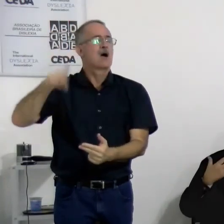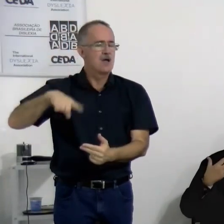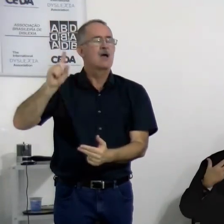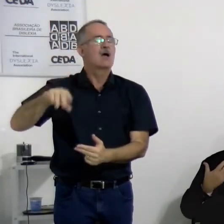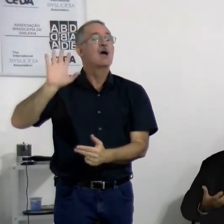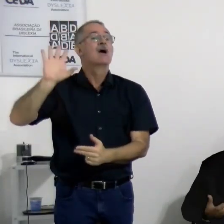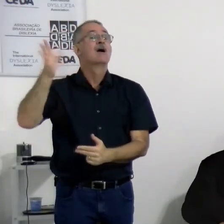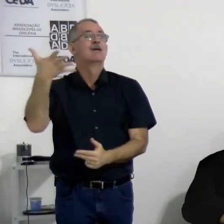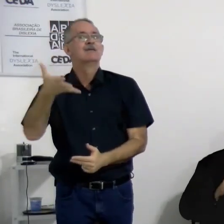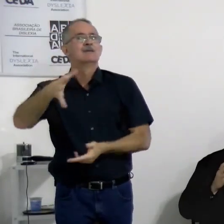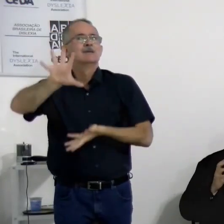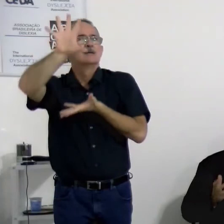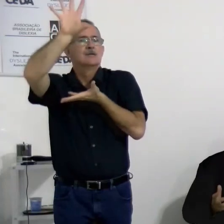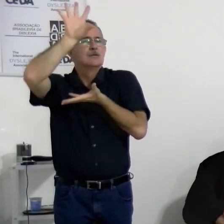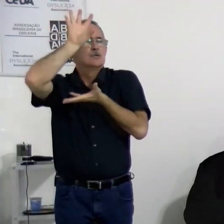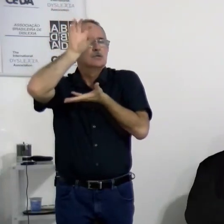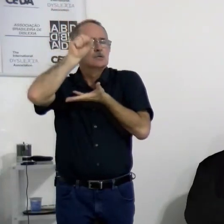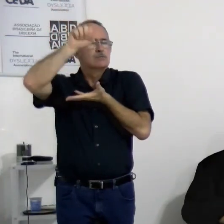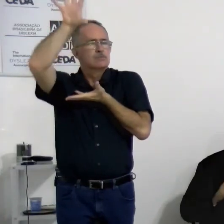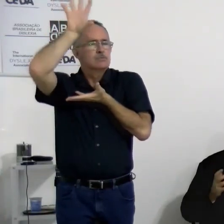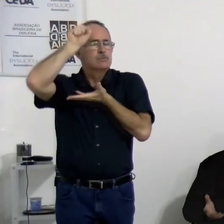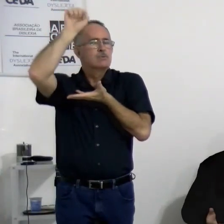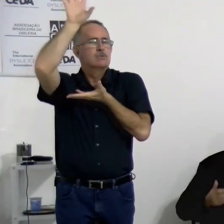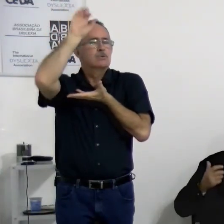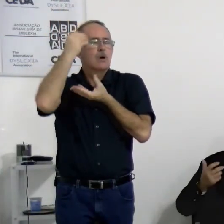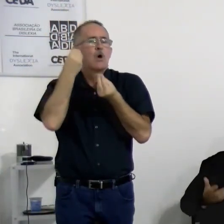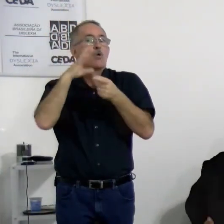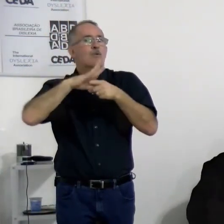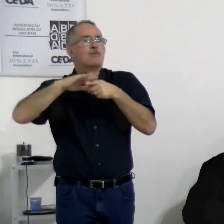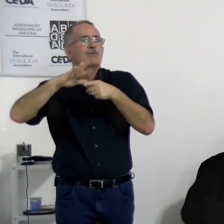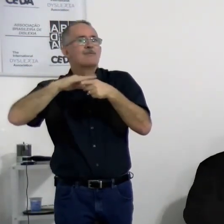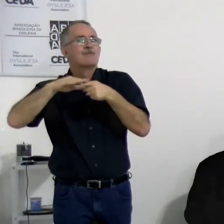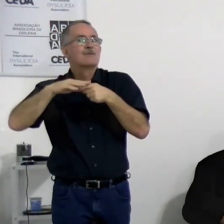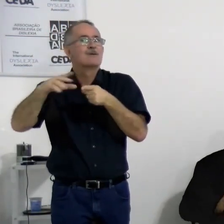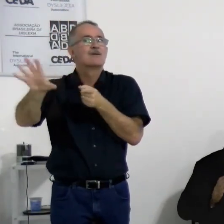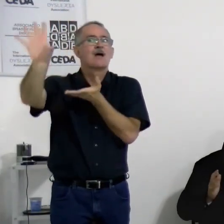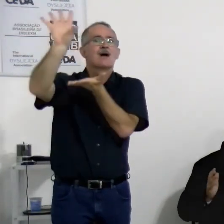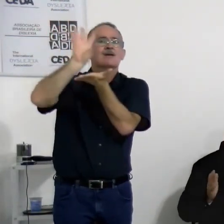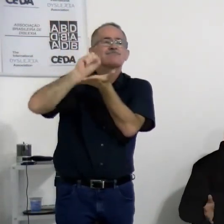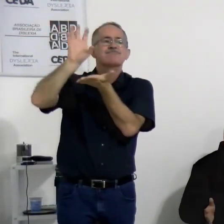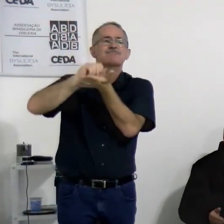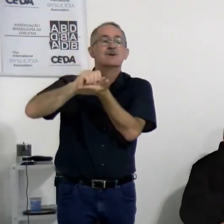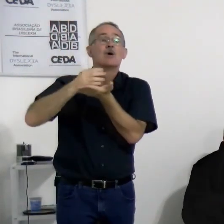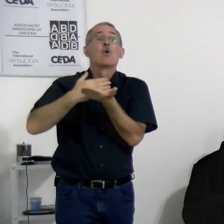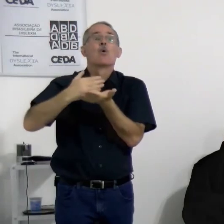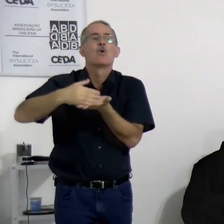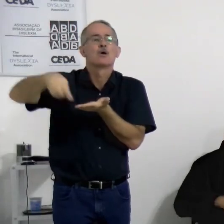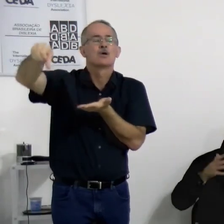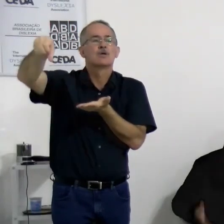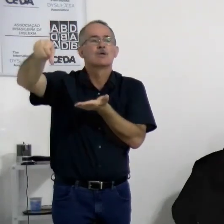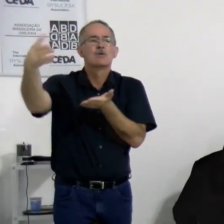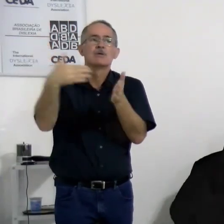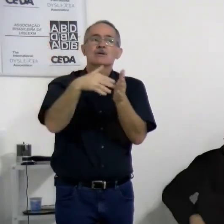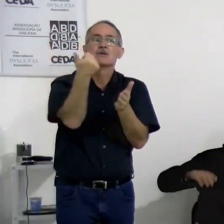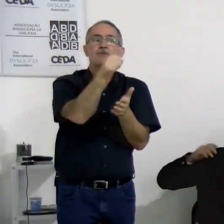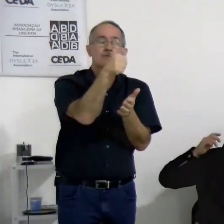criança adquire a discriminação dos fonemas e a habilidade de produzir esses fonemas entre 9 e 11 meses de idade.